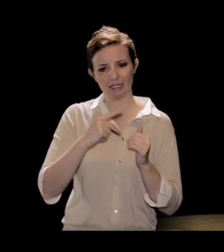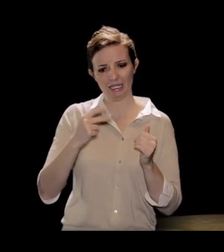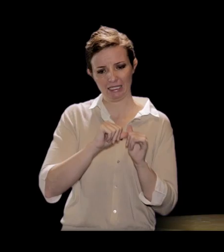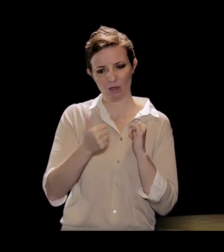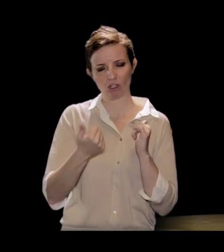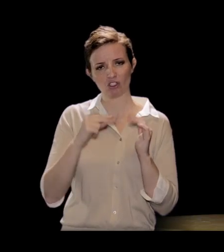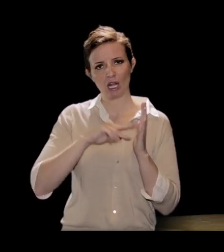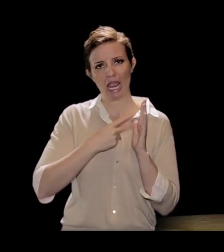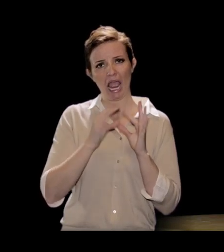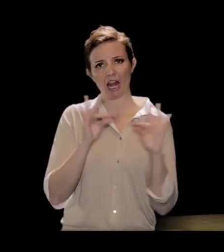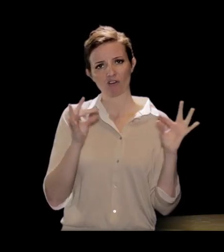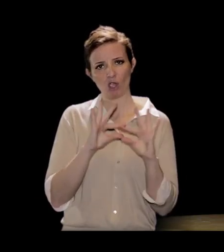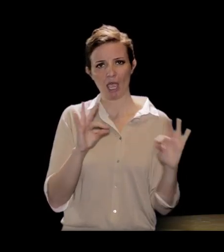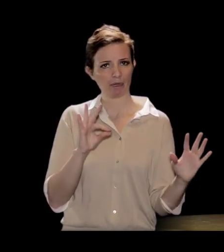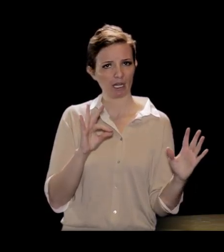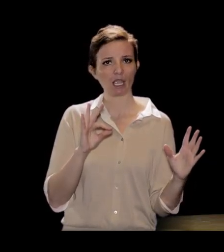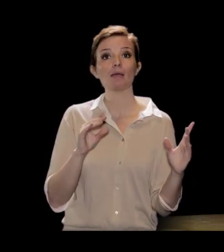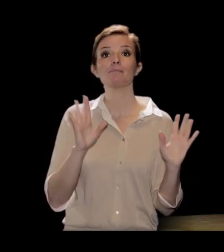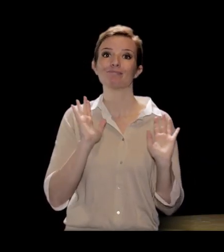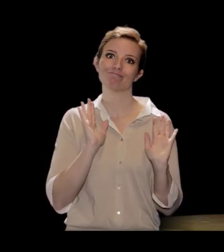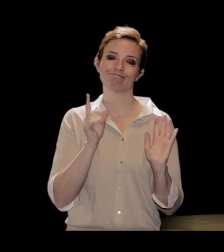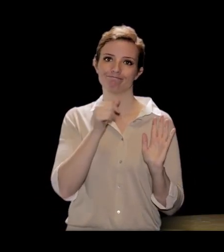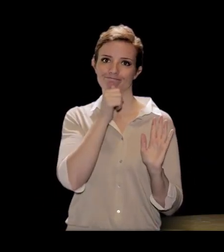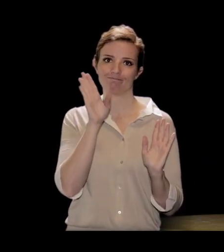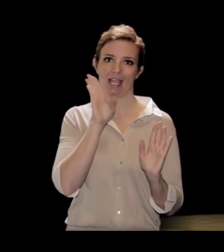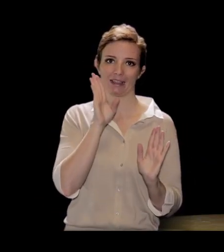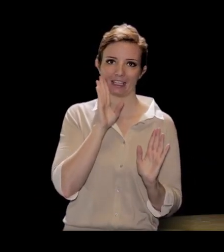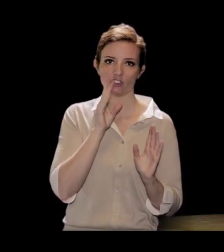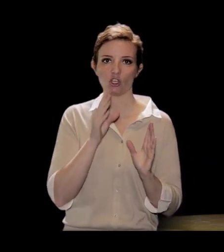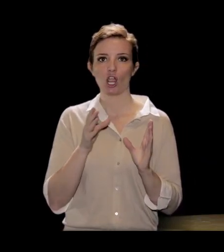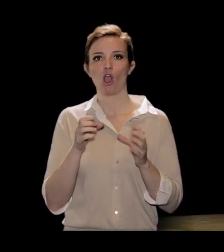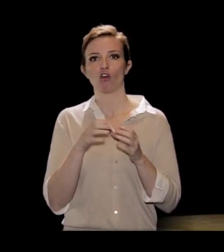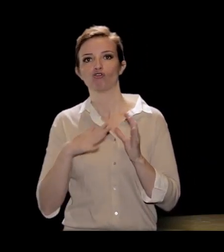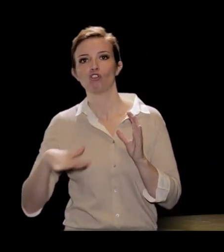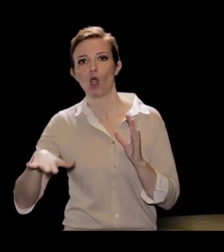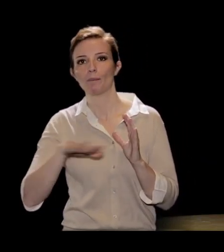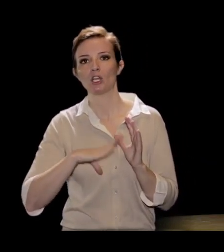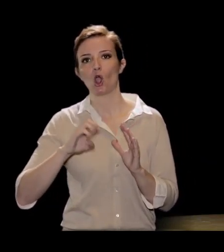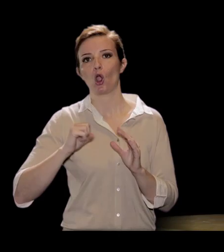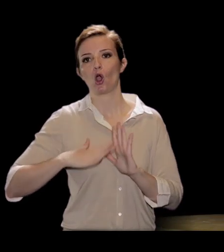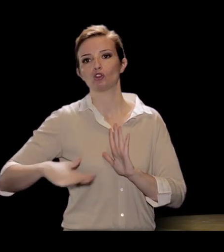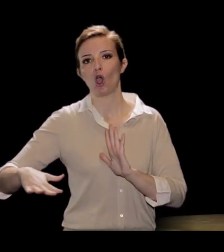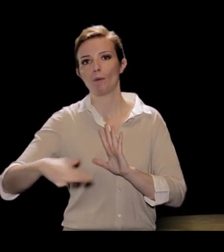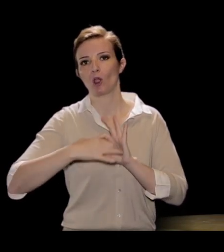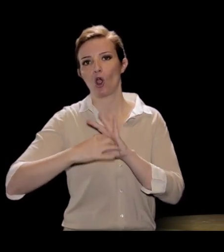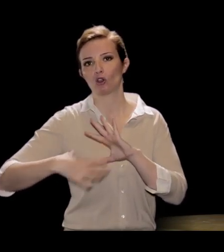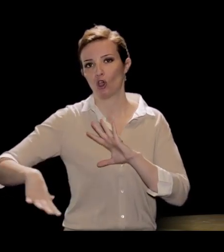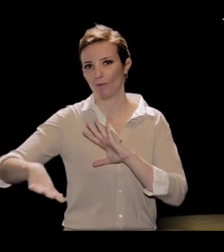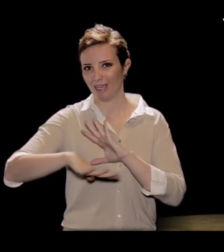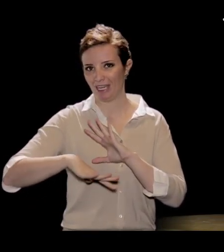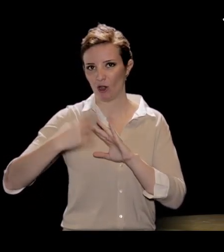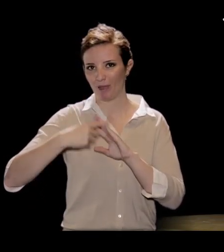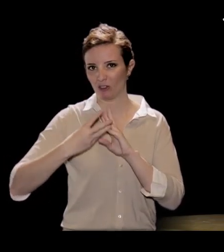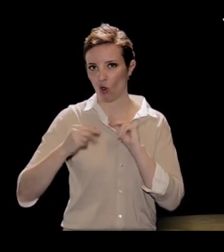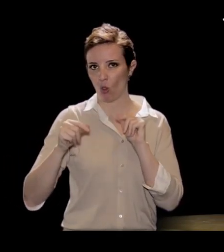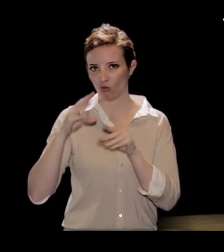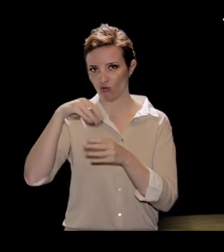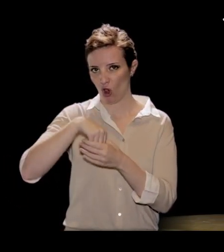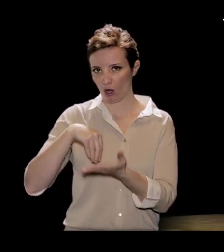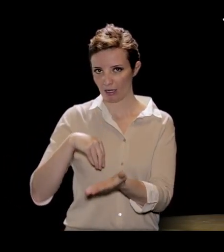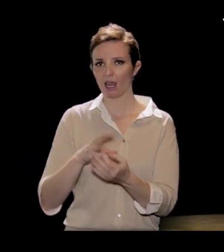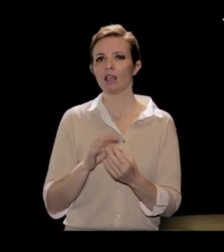con una particolare attenzione però al dominio, ecodominio, peridiosità delle singole funzioni goniometriche. Facciamo due rapidi